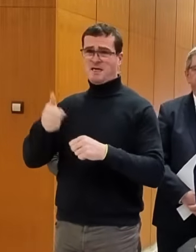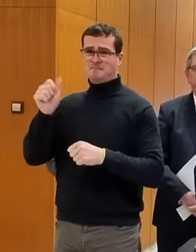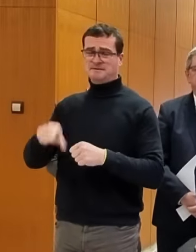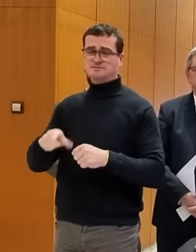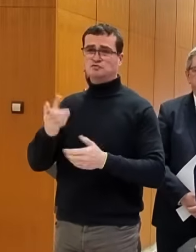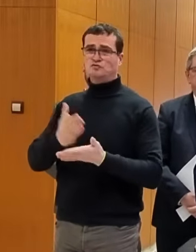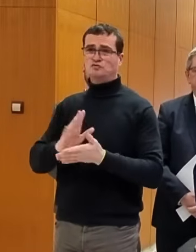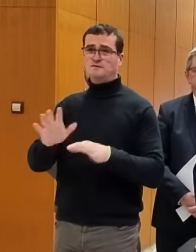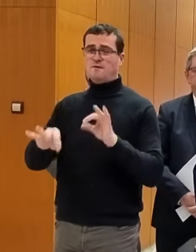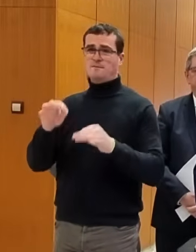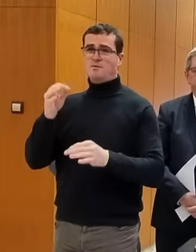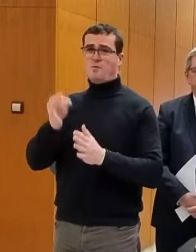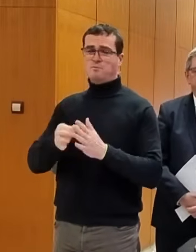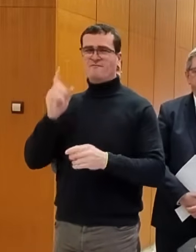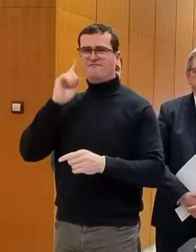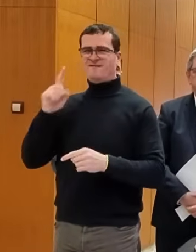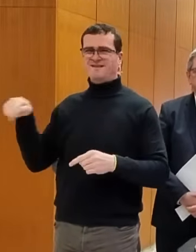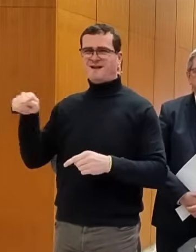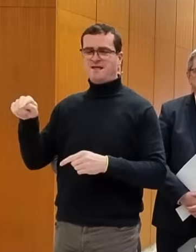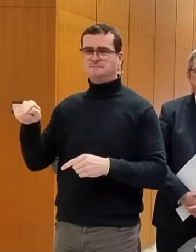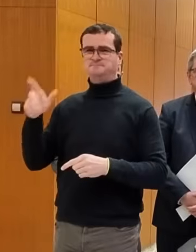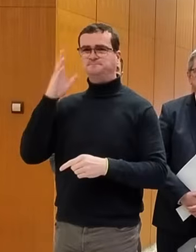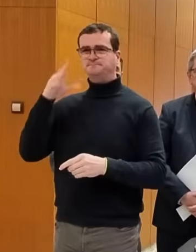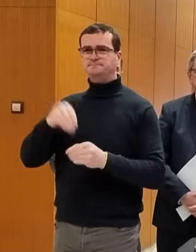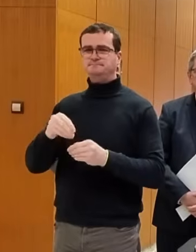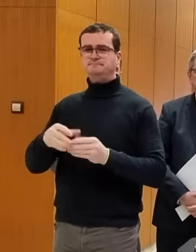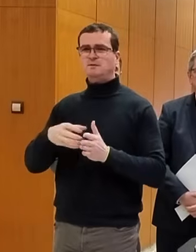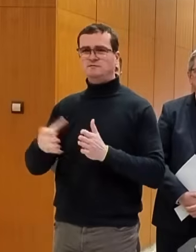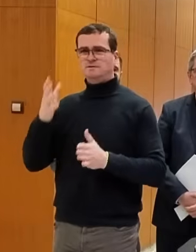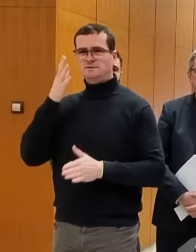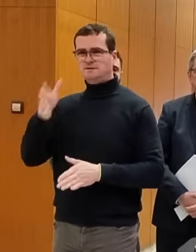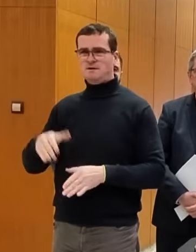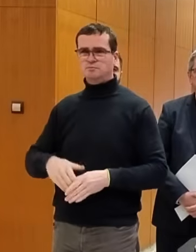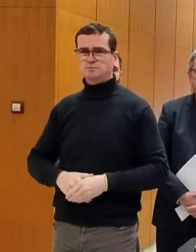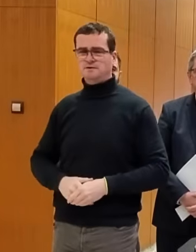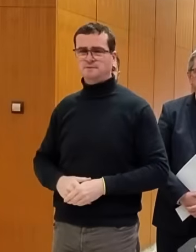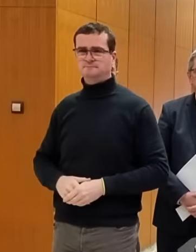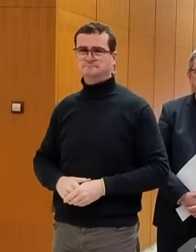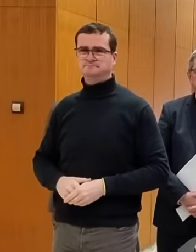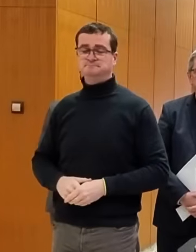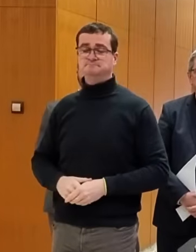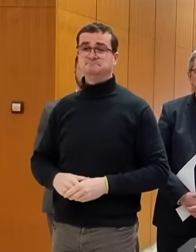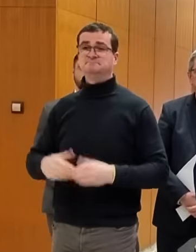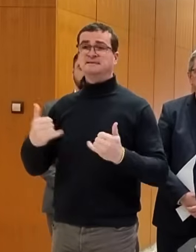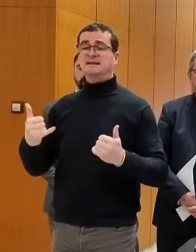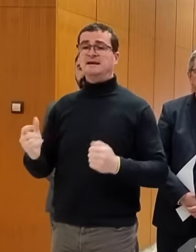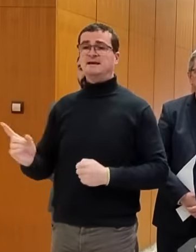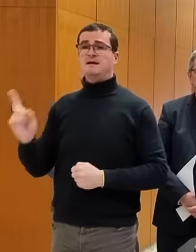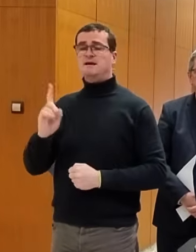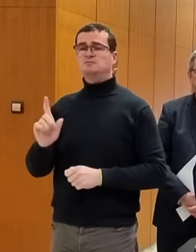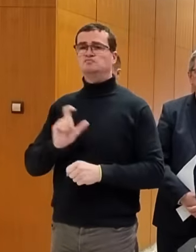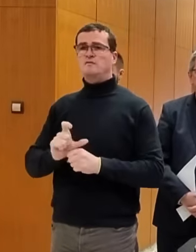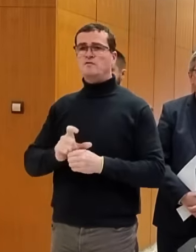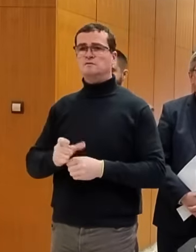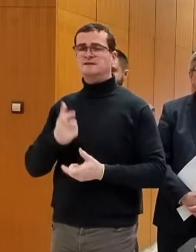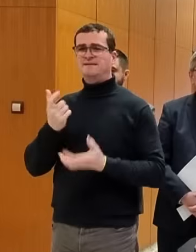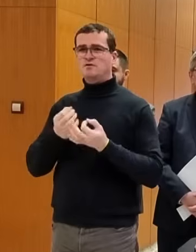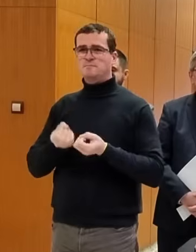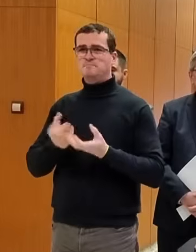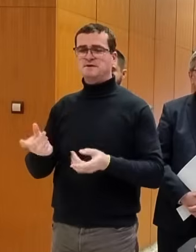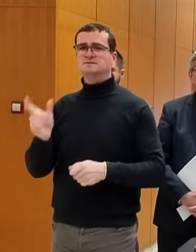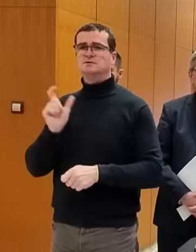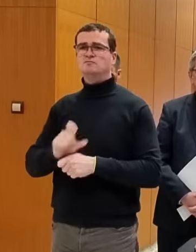skončením ich volebného obdobia, alebo vedeli, že už nebudú v tejto práci pokračovať. Stojím tu aj preto, dámy a páni, aby som sa